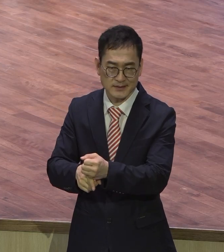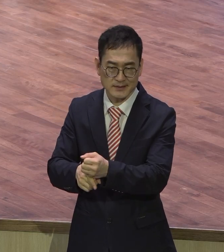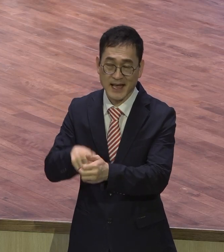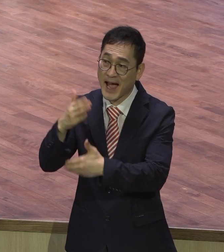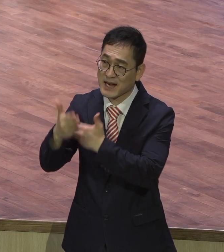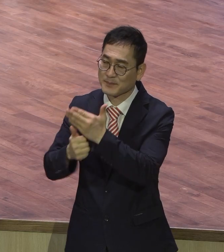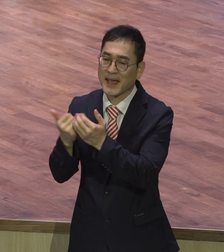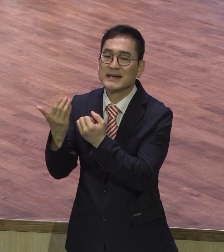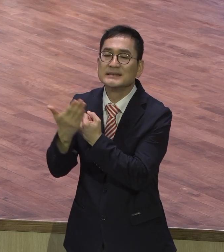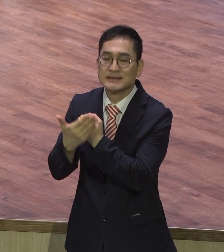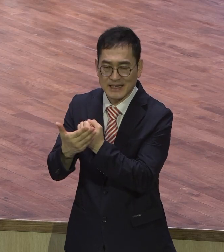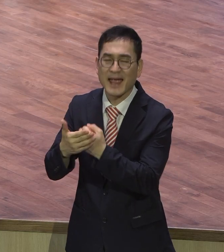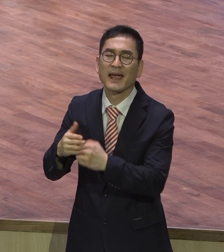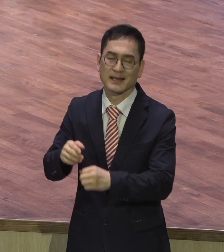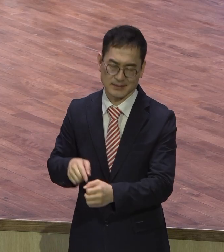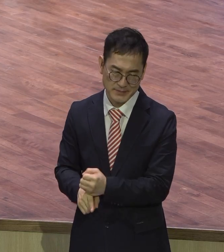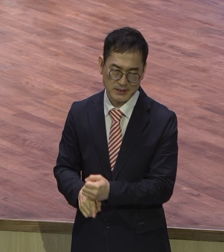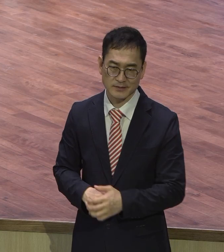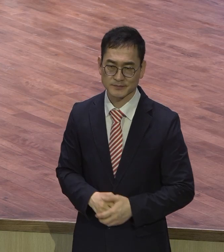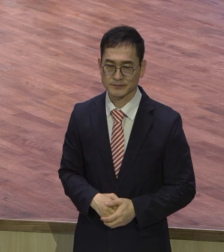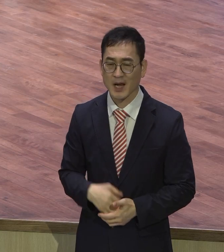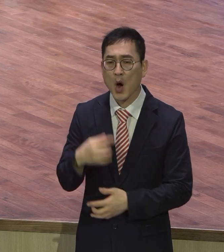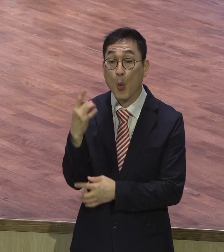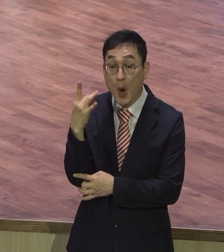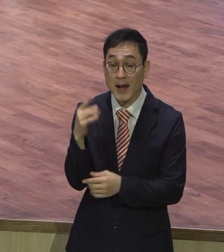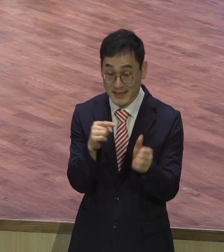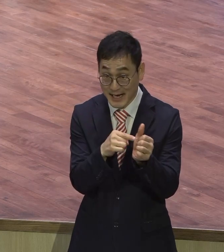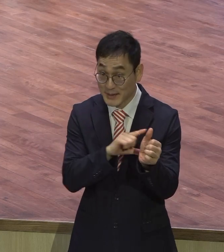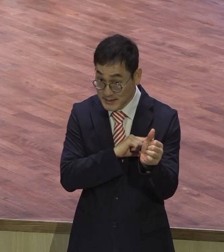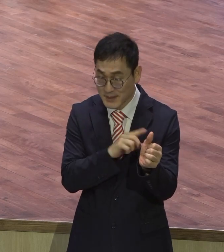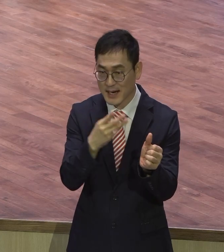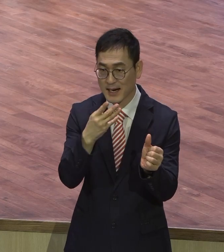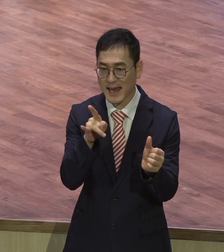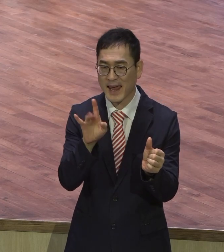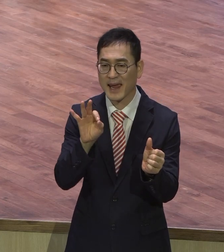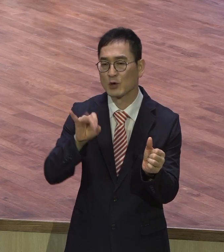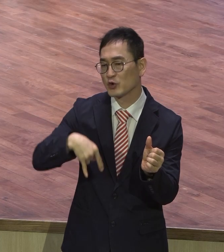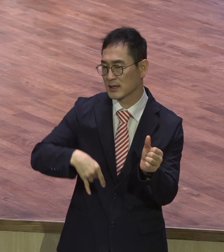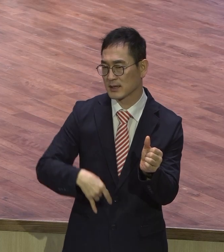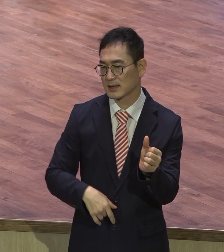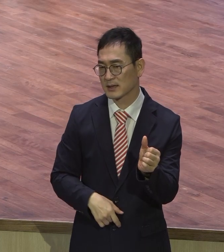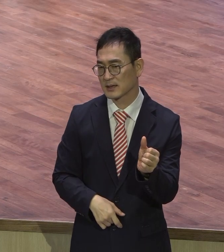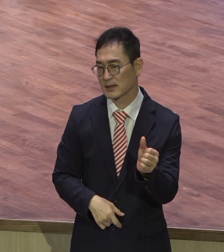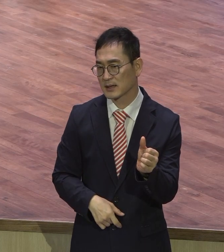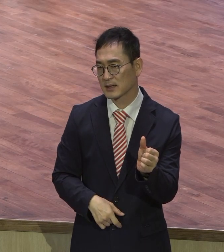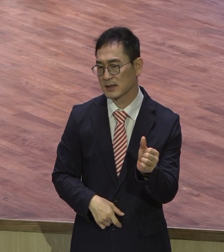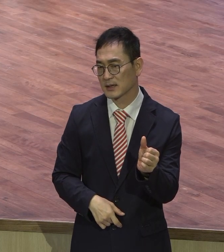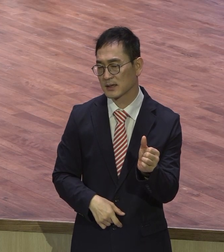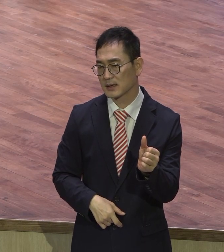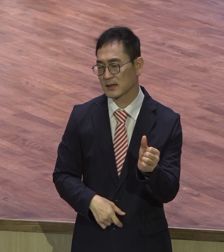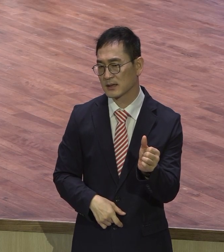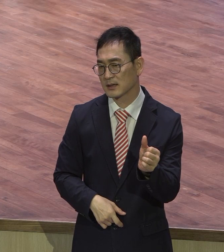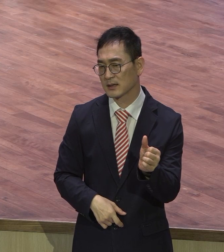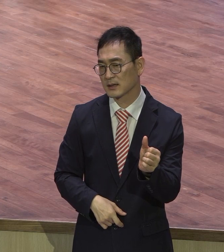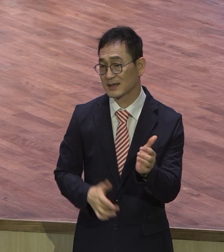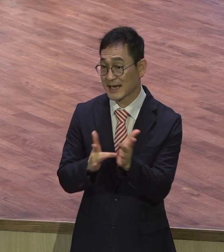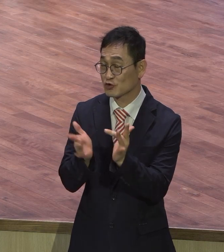원래 이 사람 이름은 래위였어요 래위 죄인 래위가